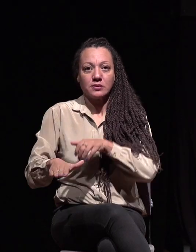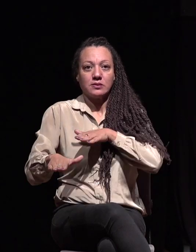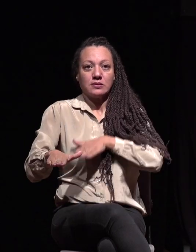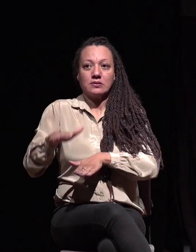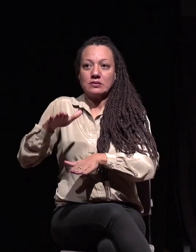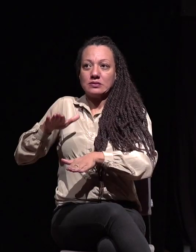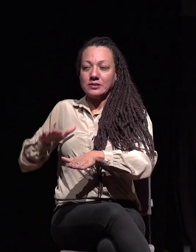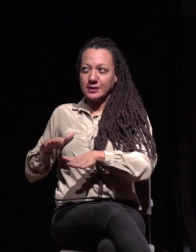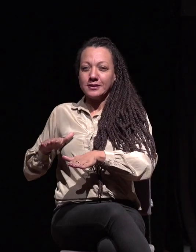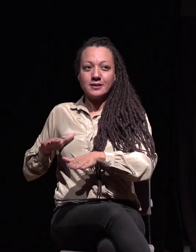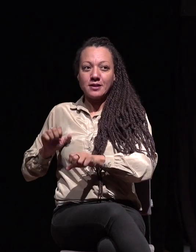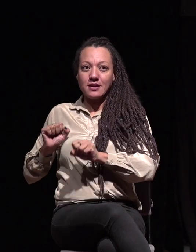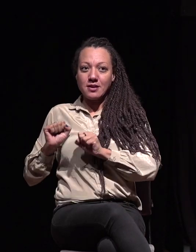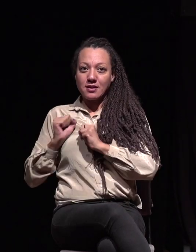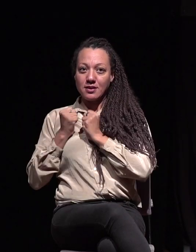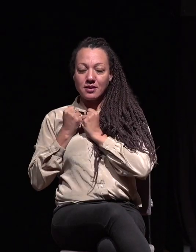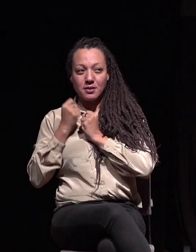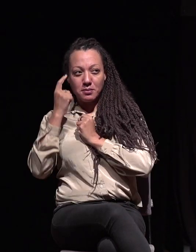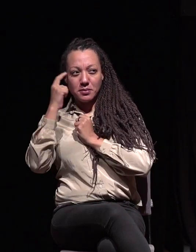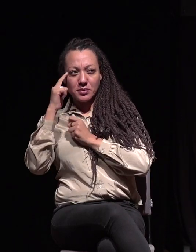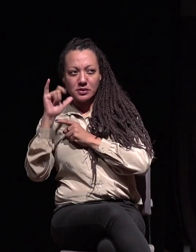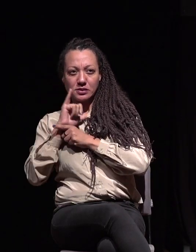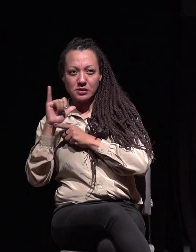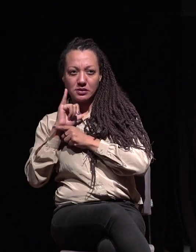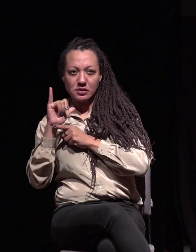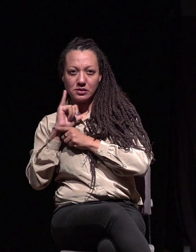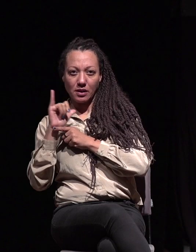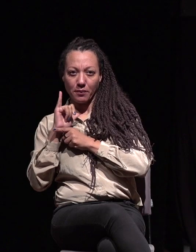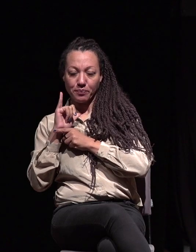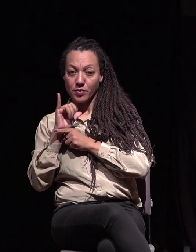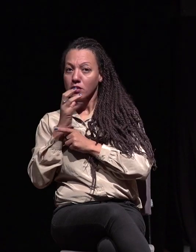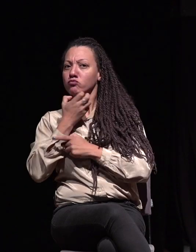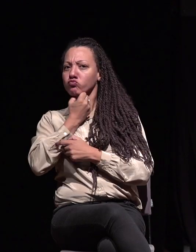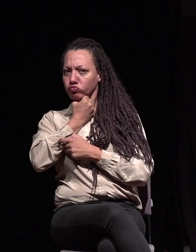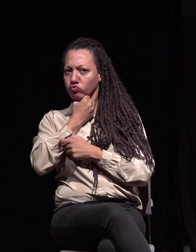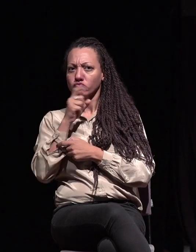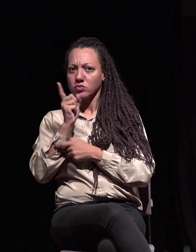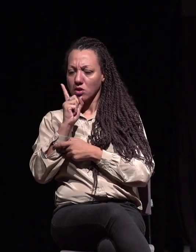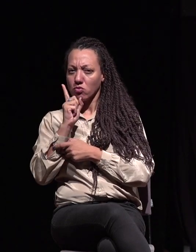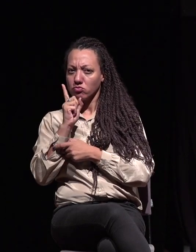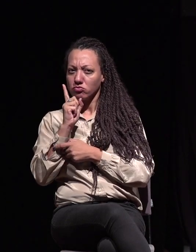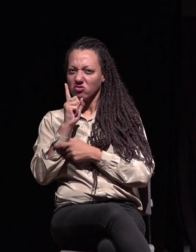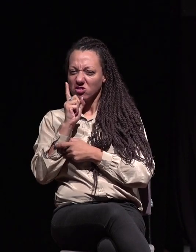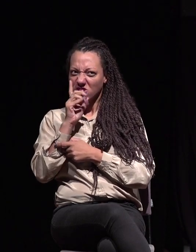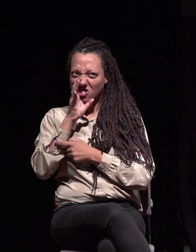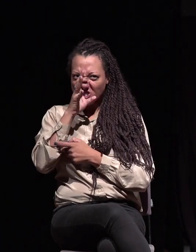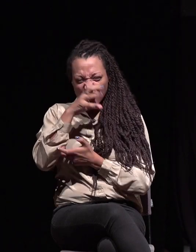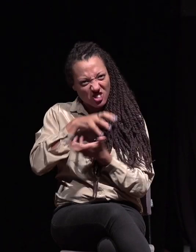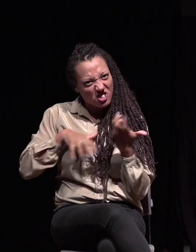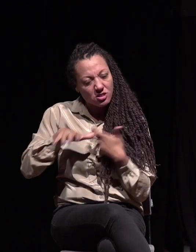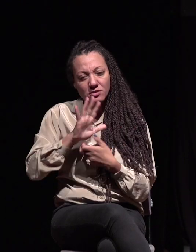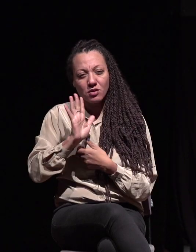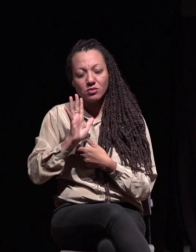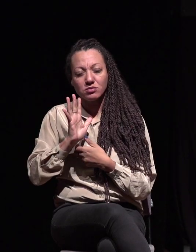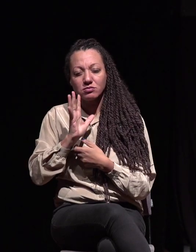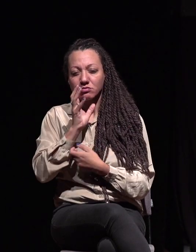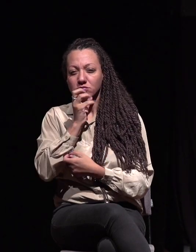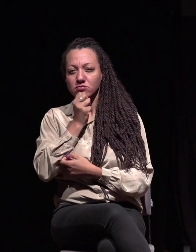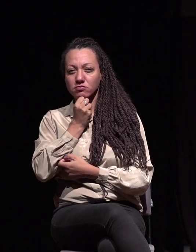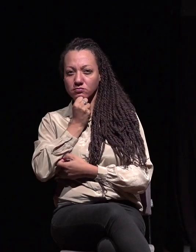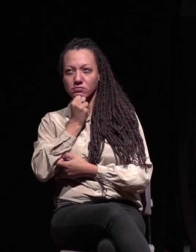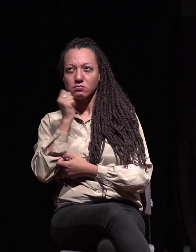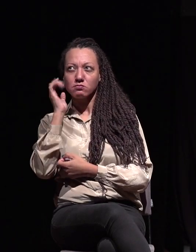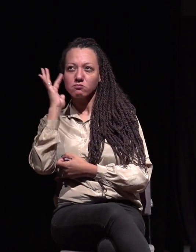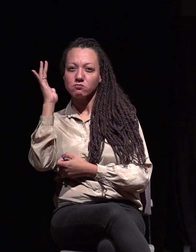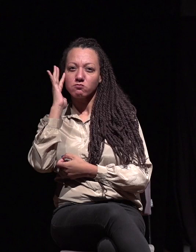suas estratégias através da experiência, não através do silêncio e da revolta, mas através de um espaço livre